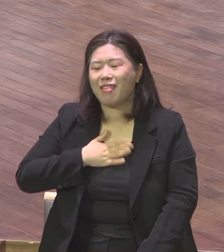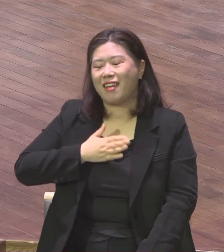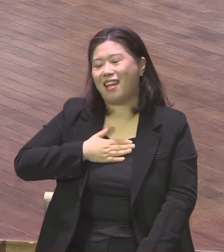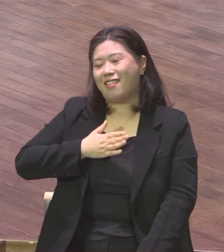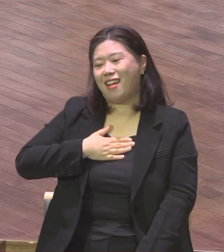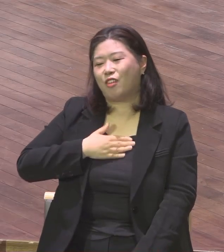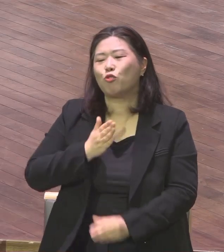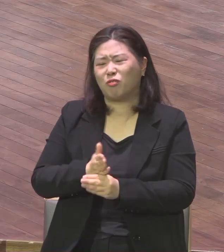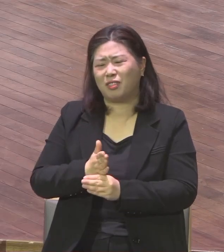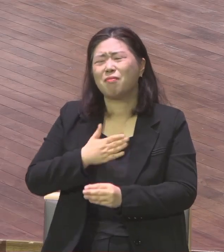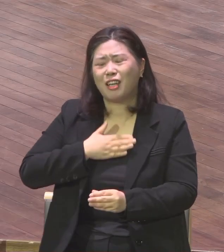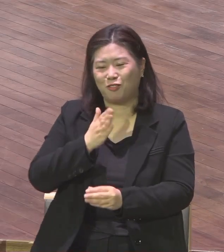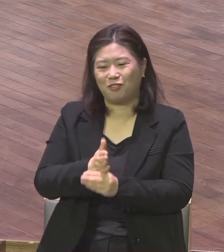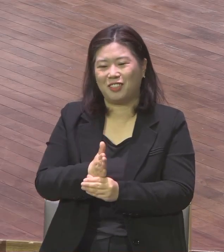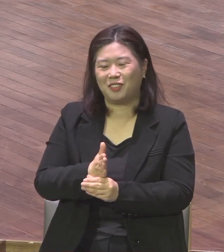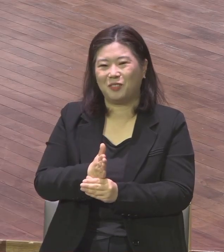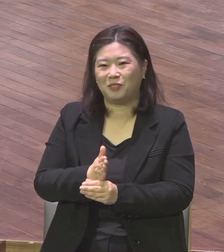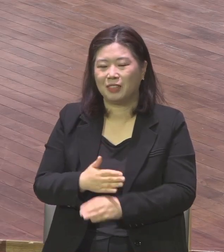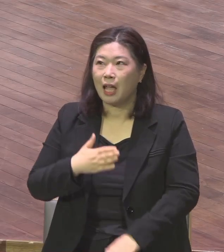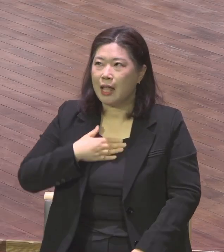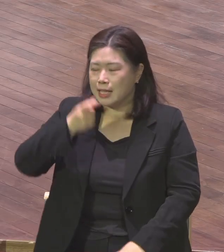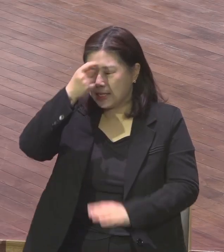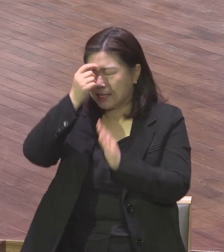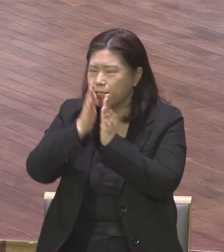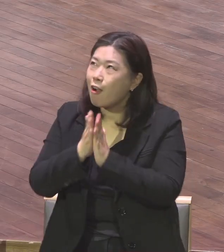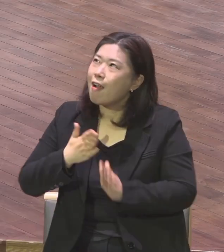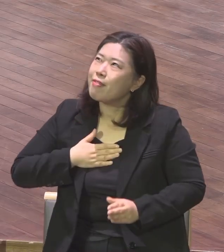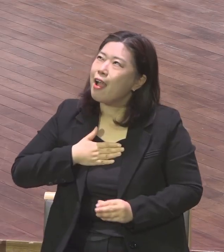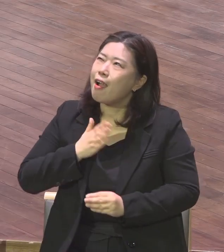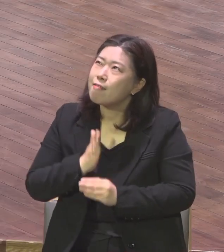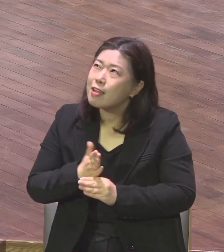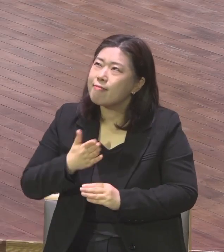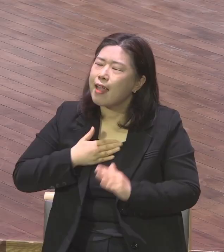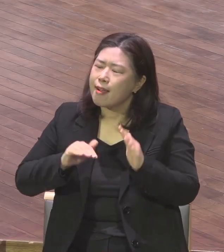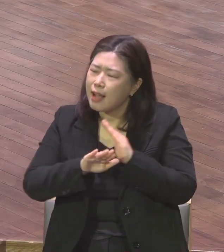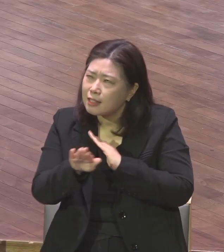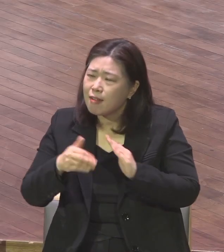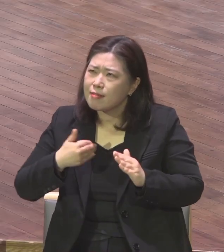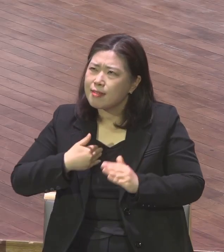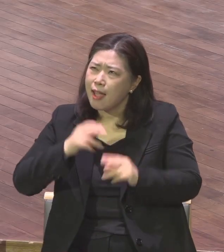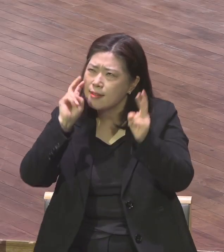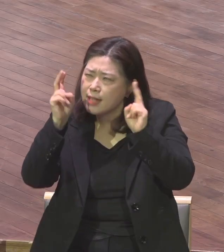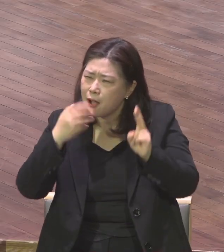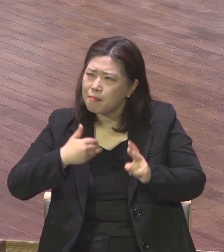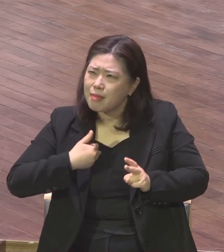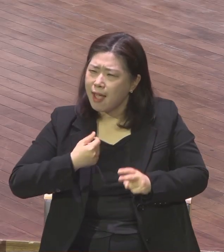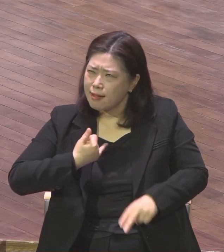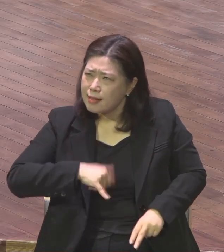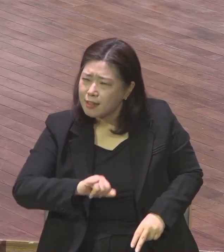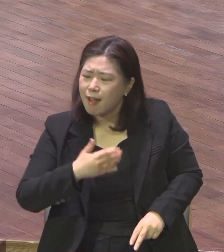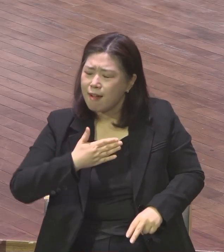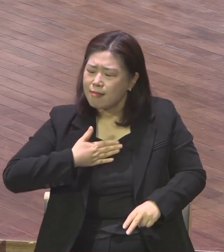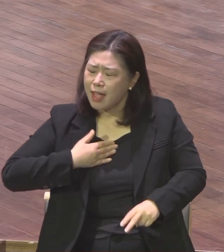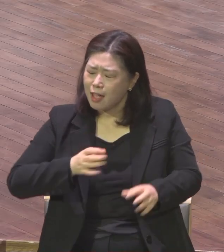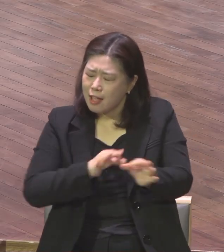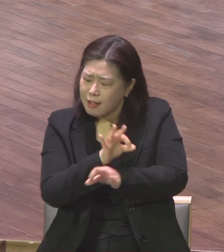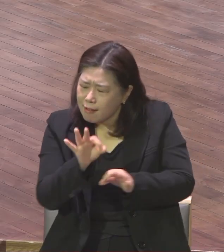벗어났죠. 내 가정, 내 사업, 내 직장, 내 자녀,